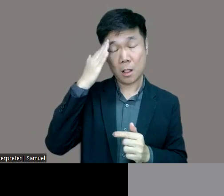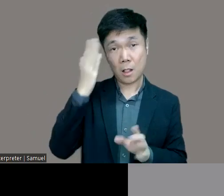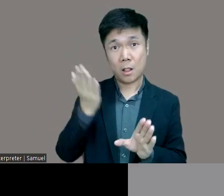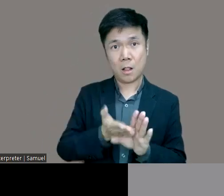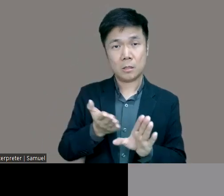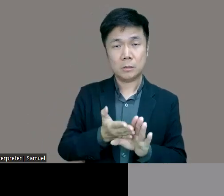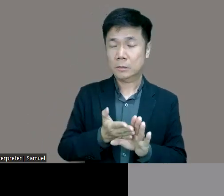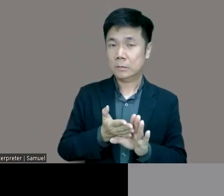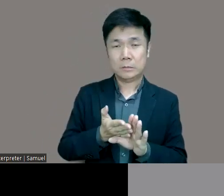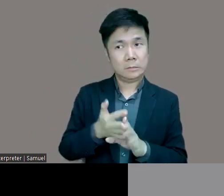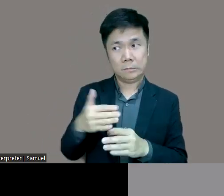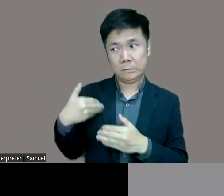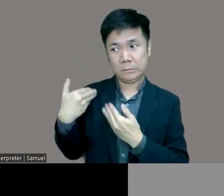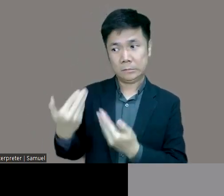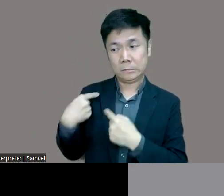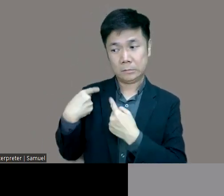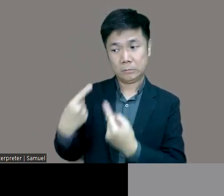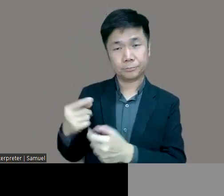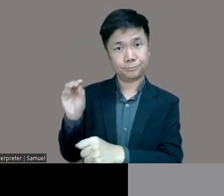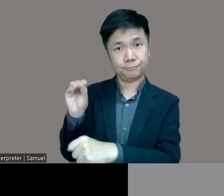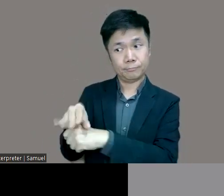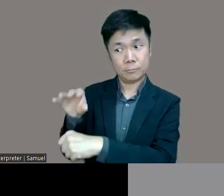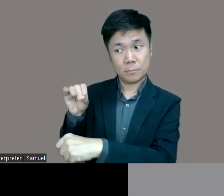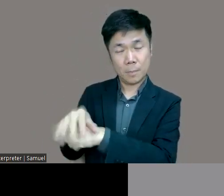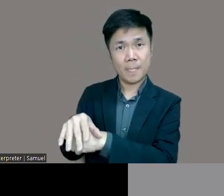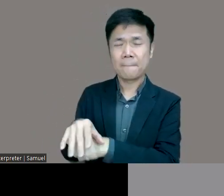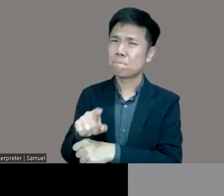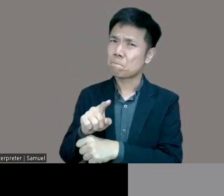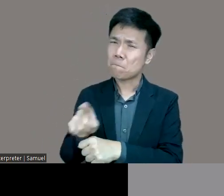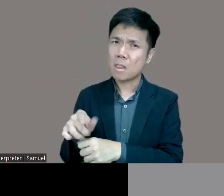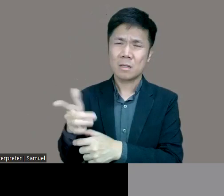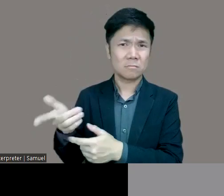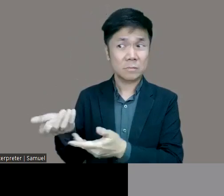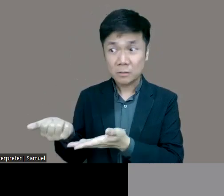Certaines d'entre elles ont suivi, ont